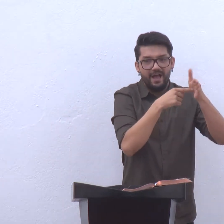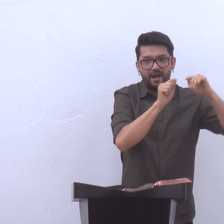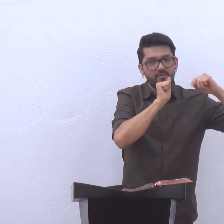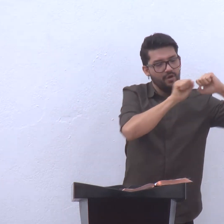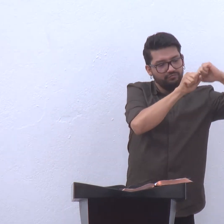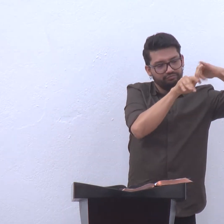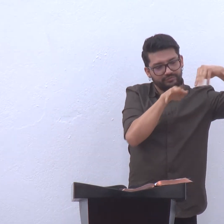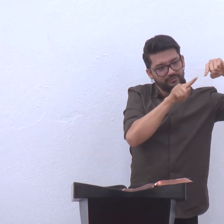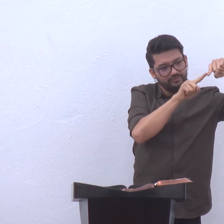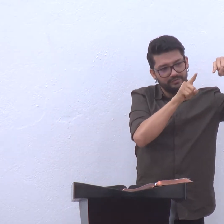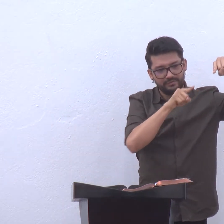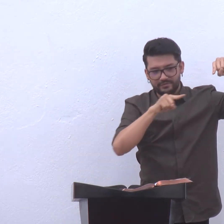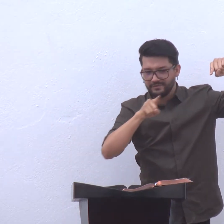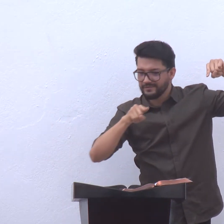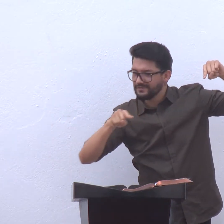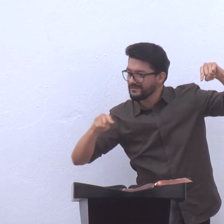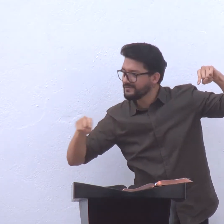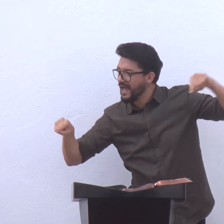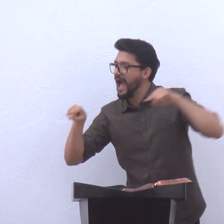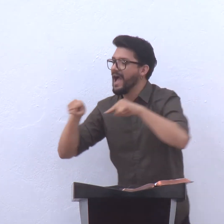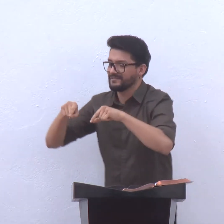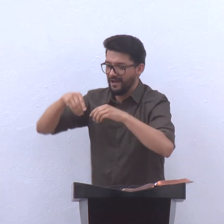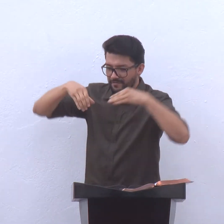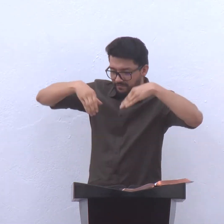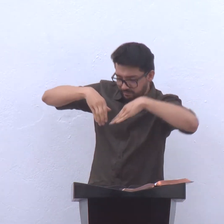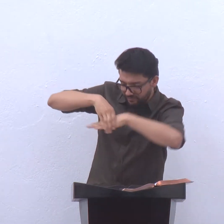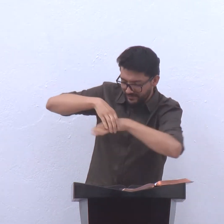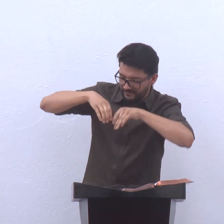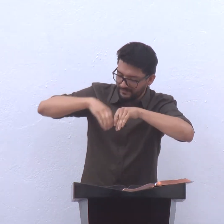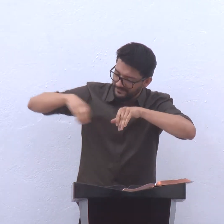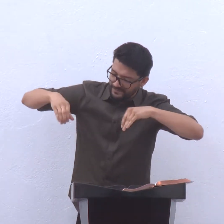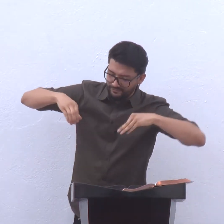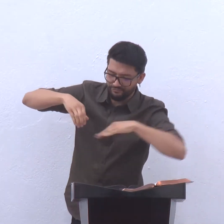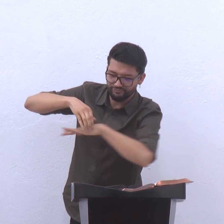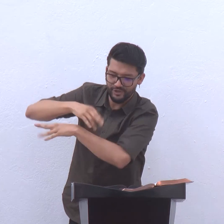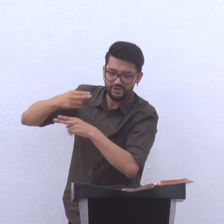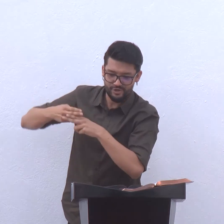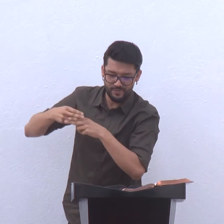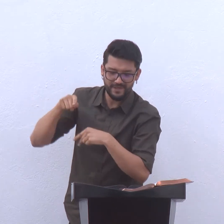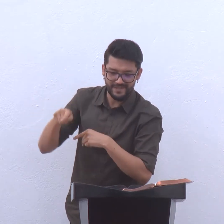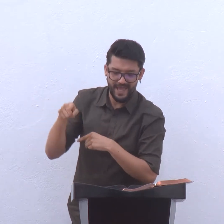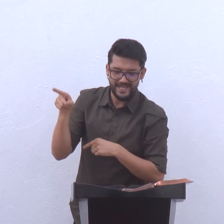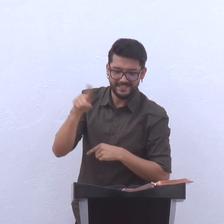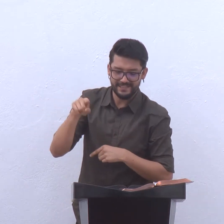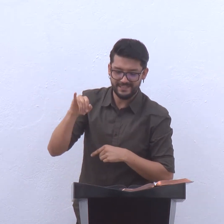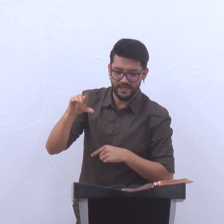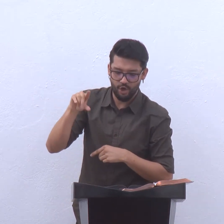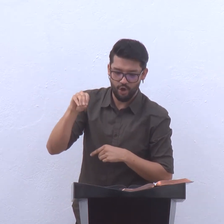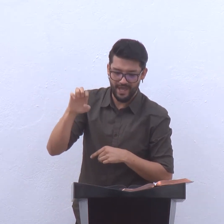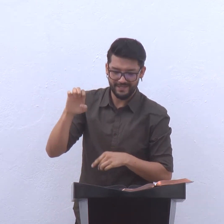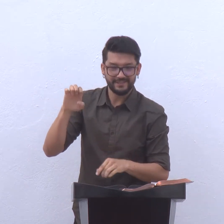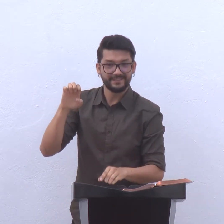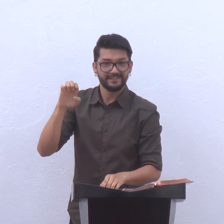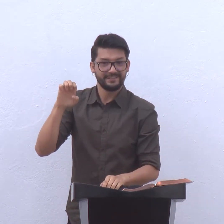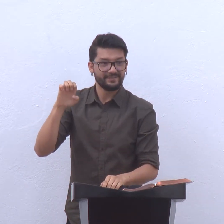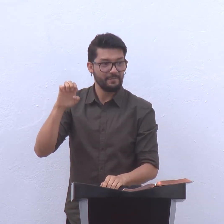Iban a este lugar porque Gijón, sus aguas llegaban, se conducían hasta el estanque de